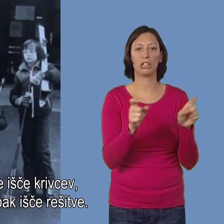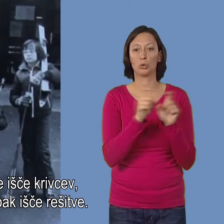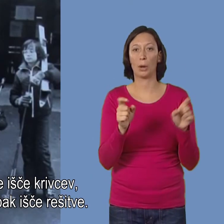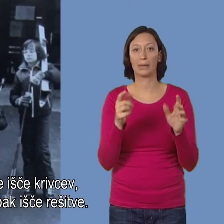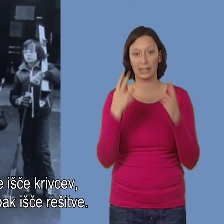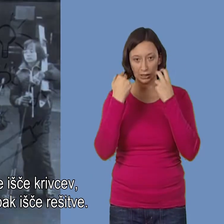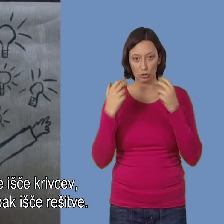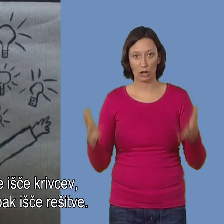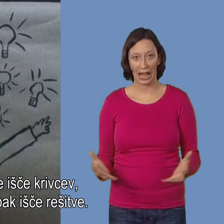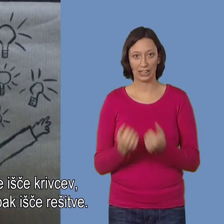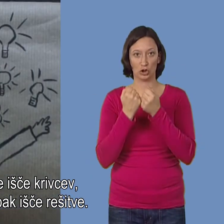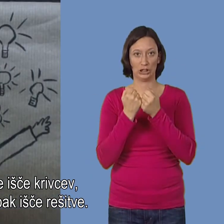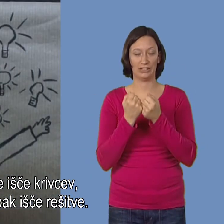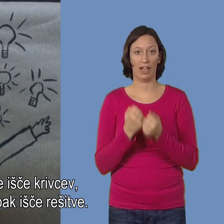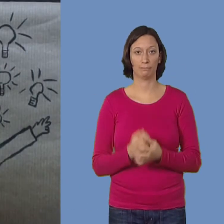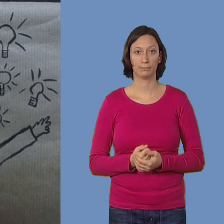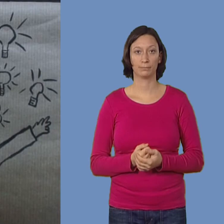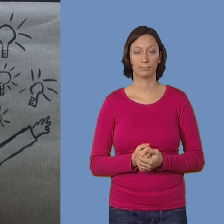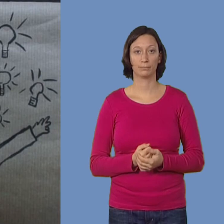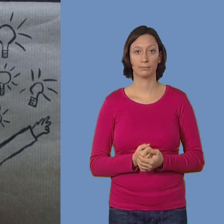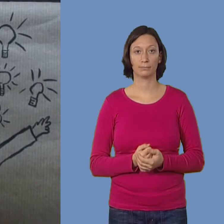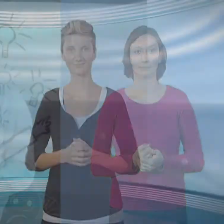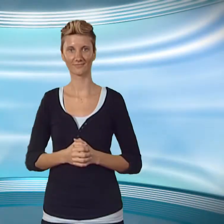krivcev, ampak išče rešitve.